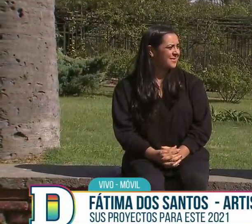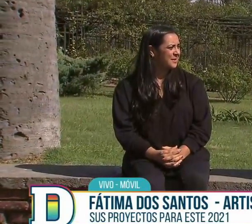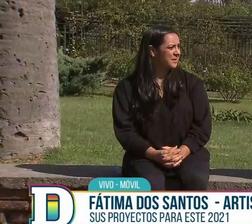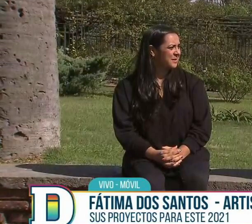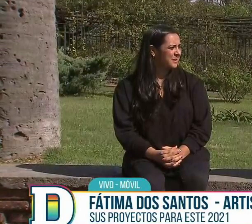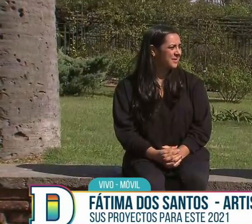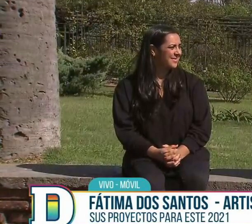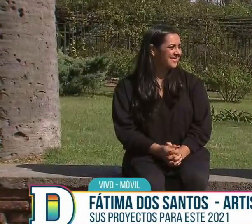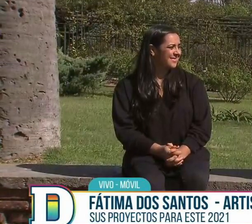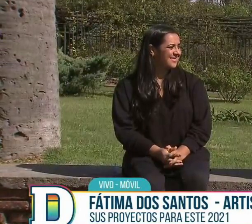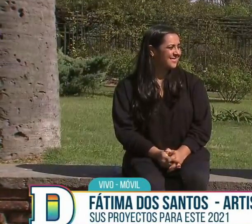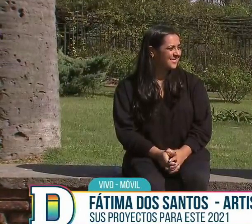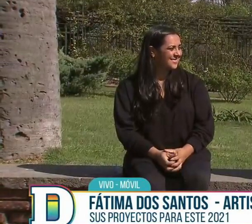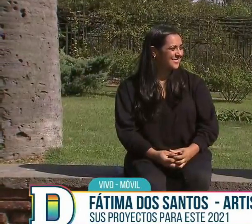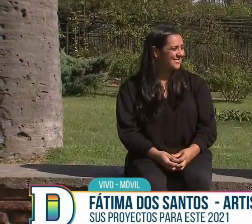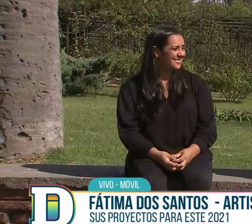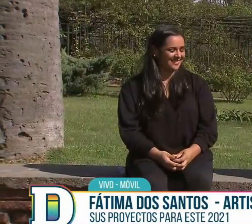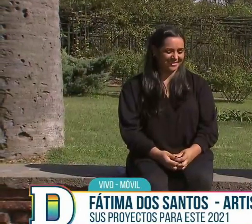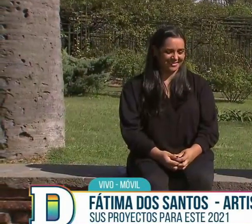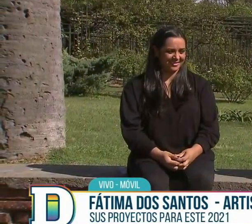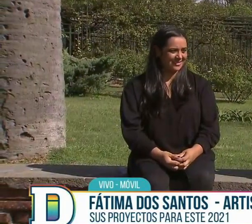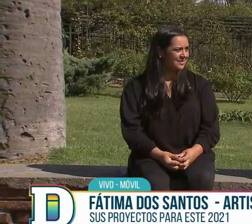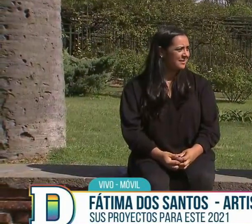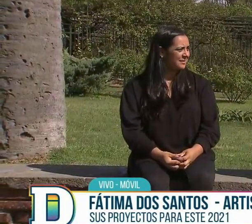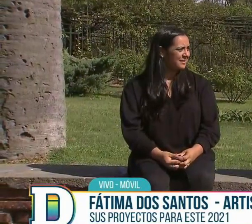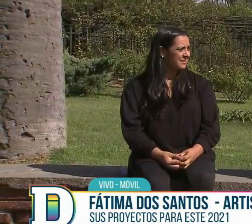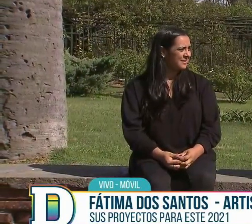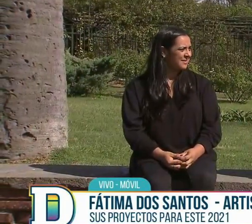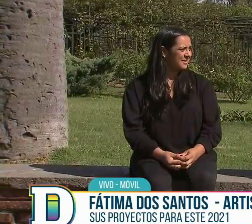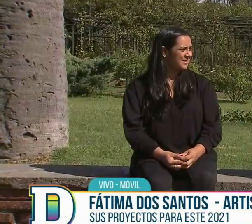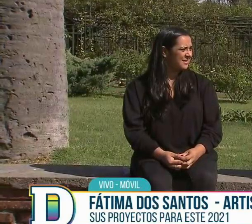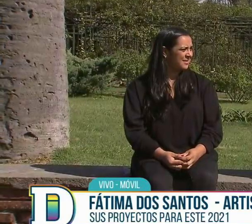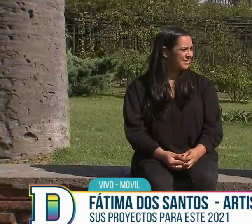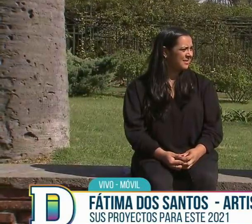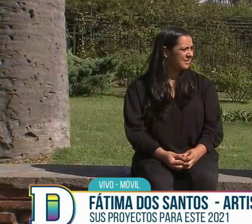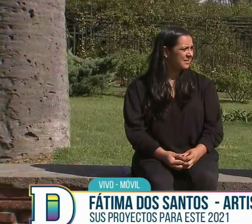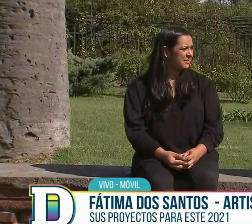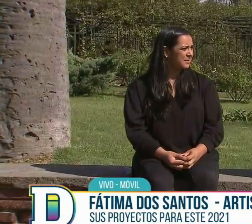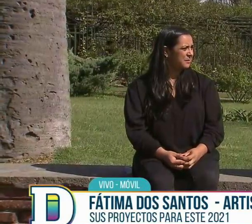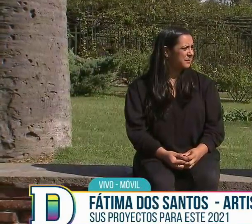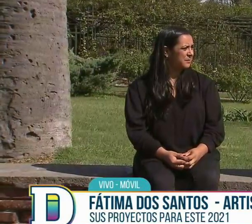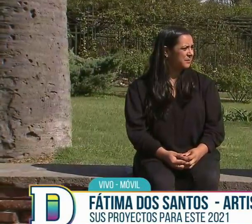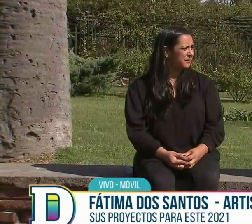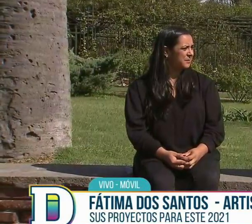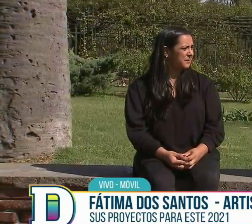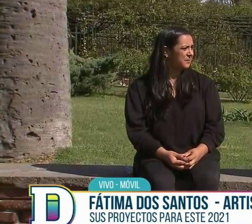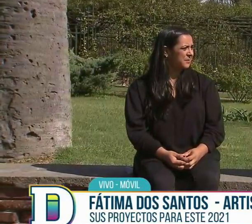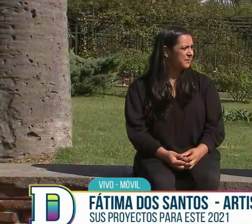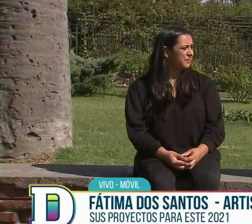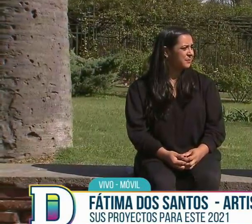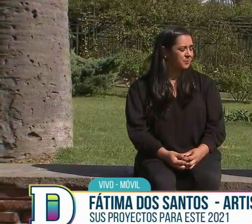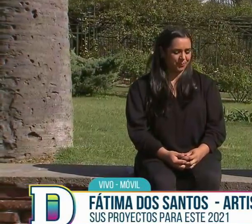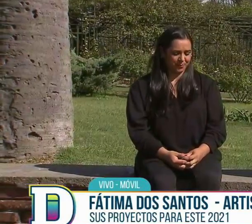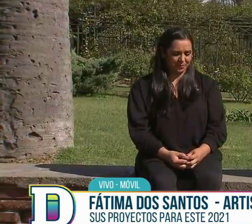Dale, perfecto. Permiso. Ahí está. Estamos con Caro Micón, que me acompaña. Ella es maestra inicial